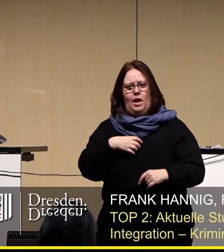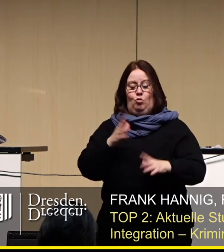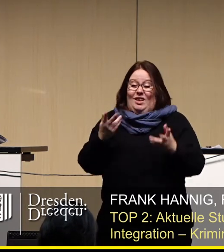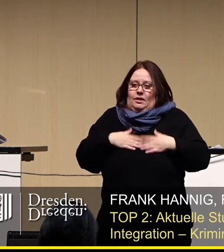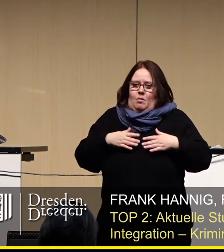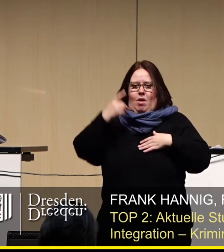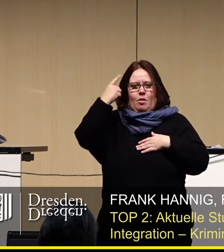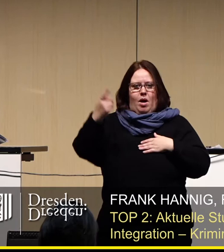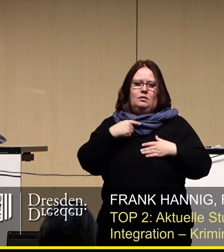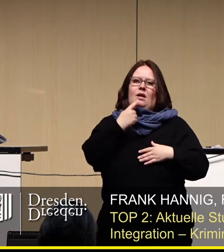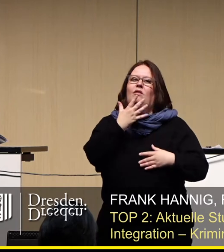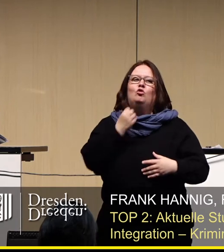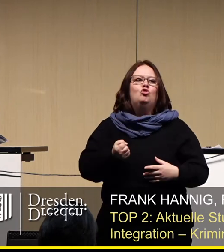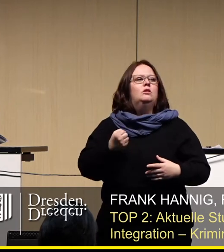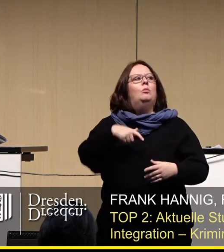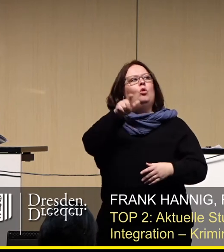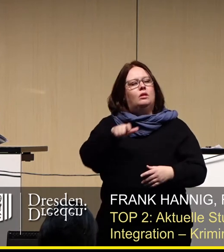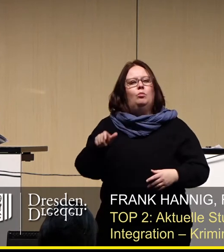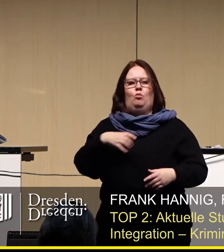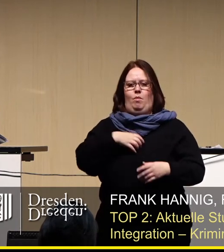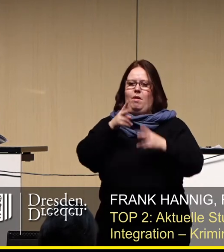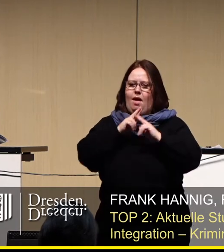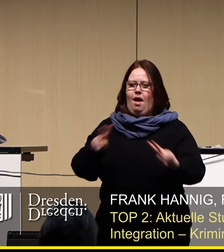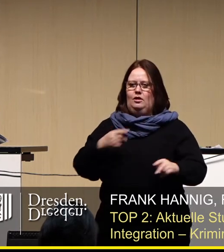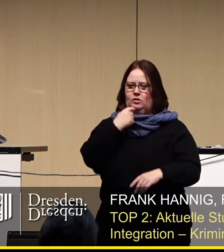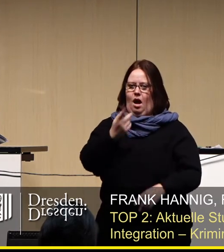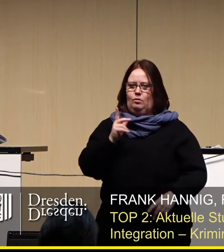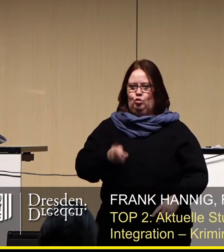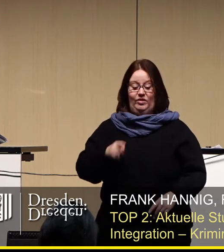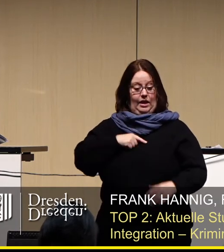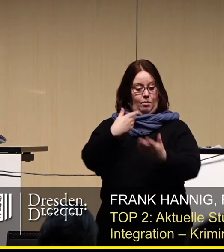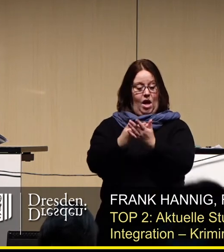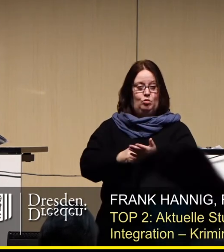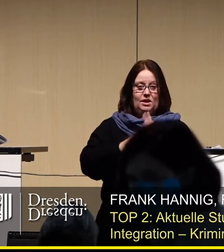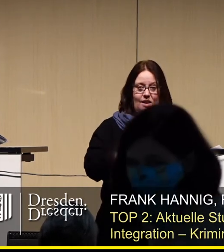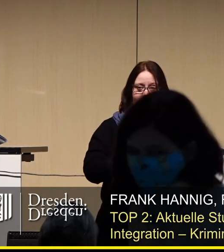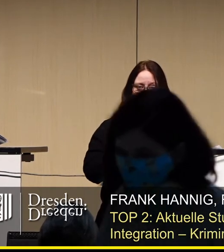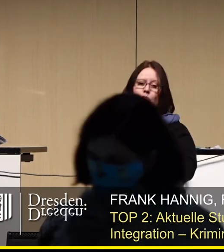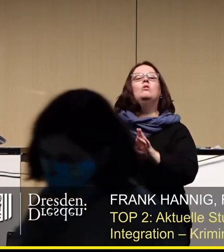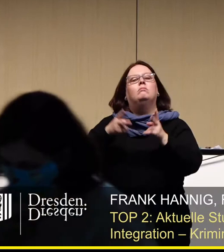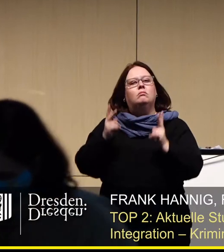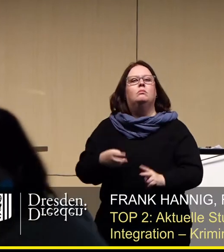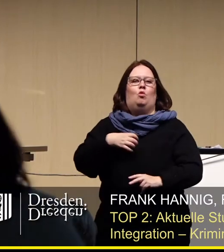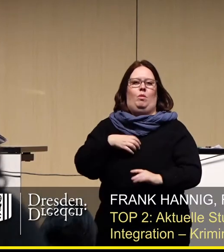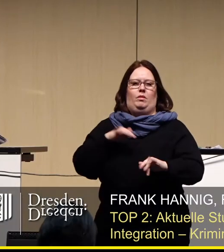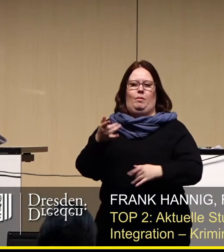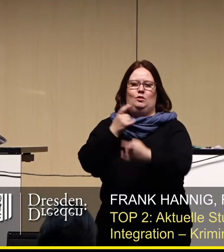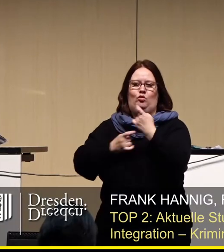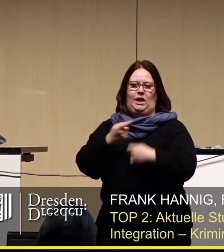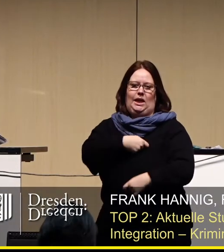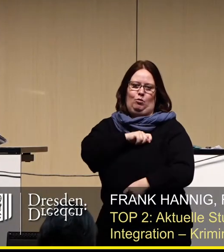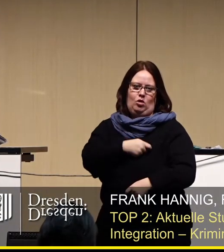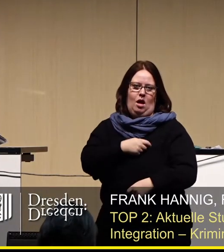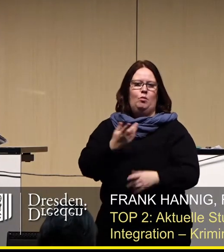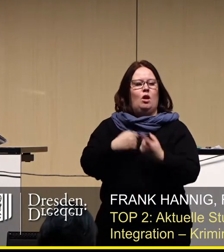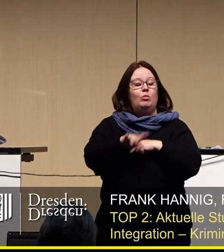ist das, was ich mit meinem Vortrag sagen will, ehrlich ansprechen. Weil die Beispiele, die ich Ihnen zeige, zeigen, es gibt Probleme mit Zuwandererkriminalität,